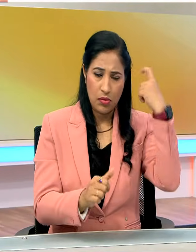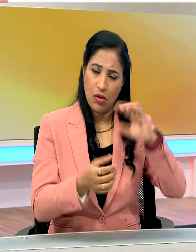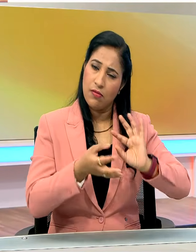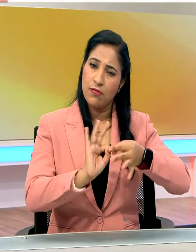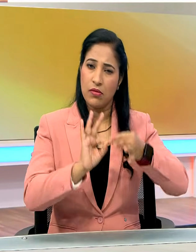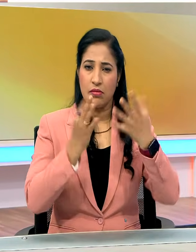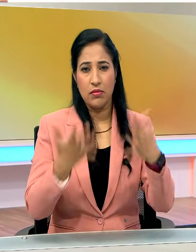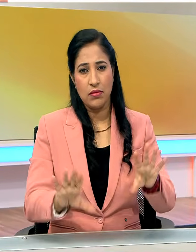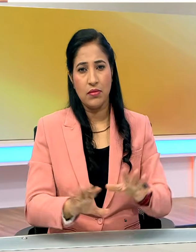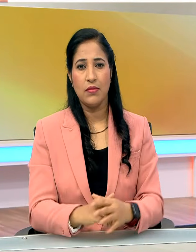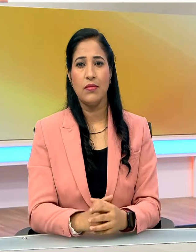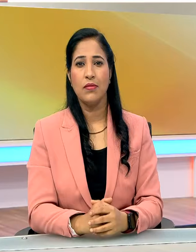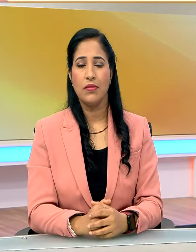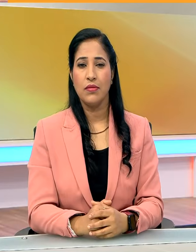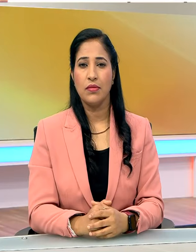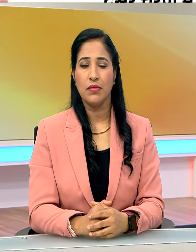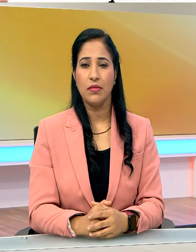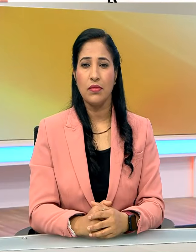निर्धारित है।